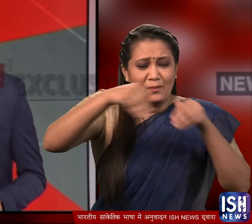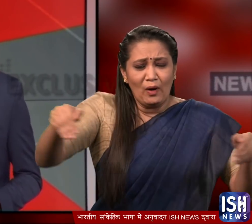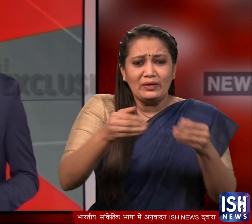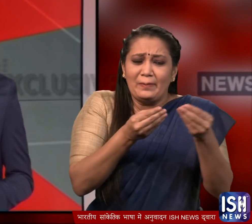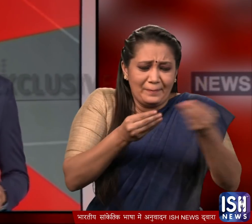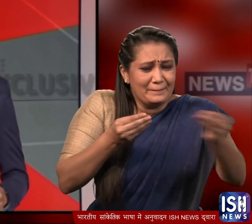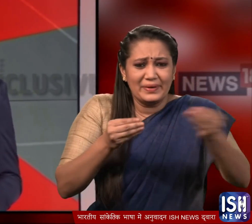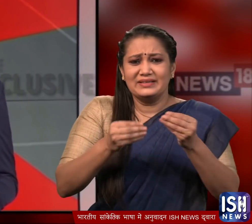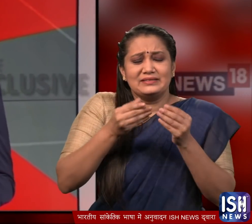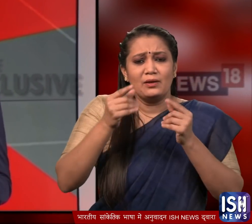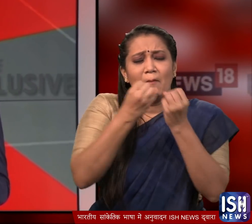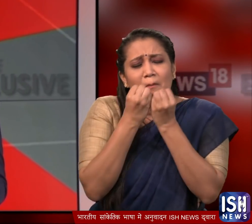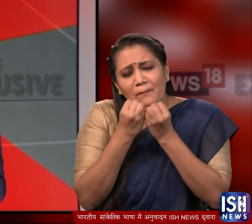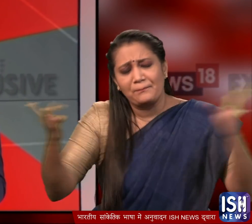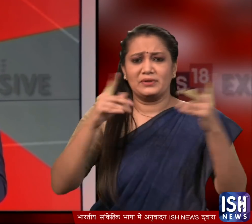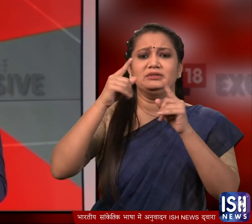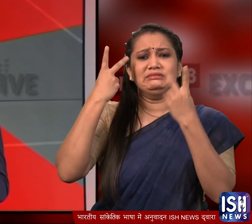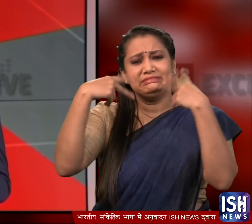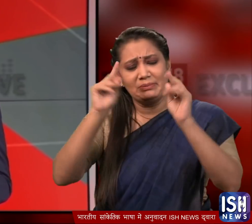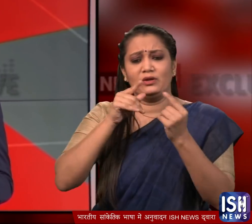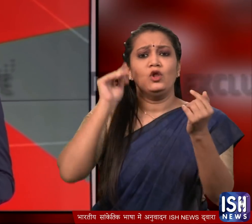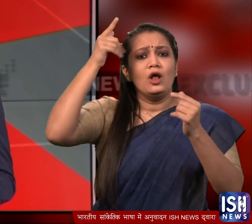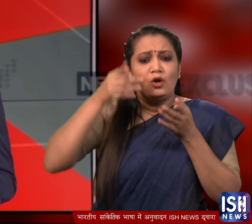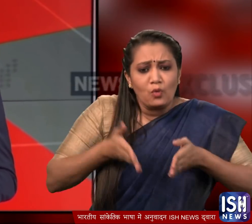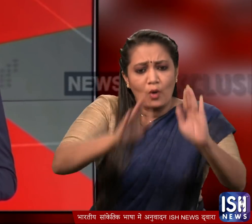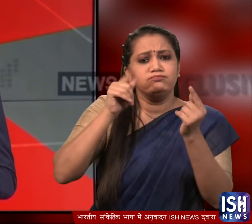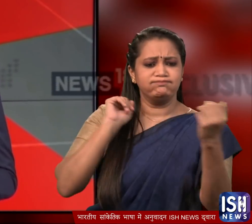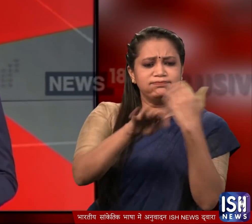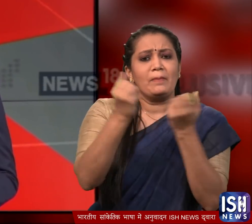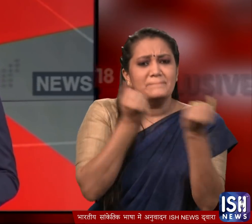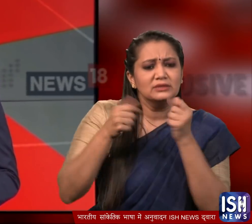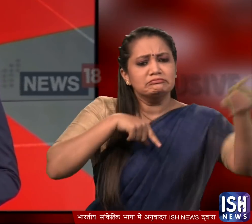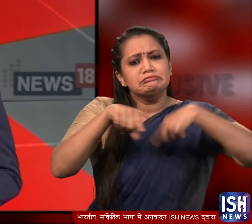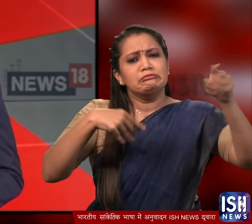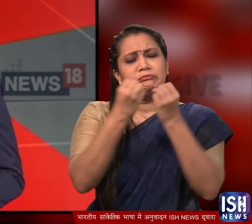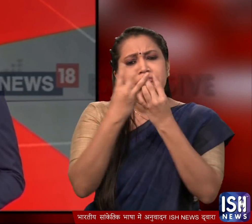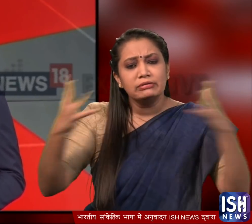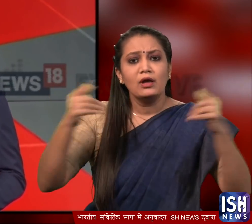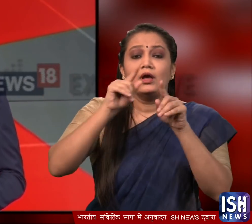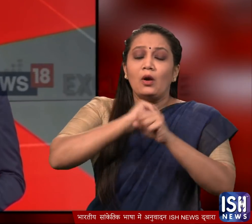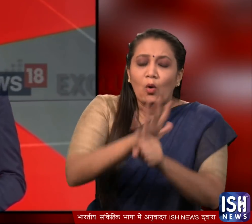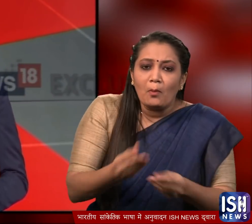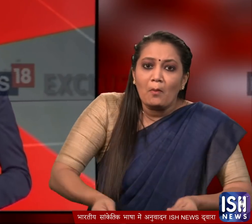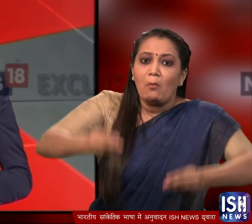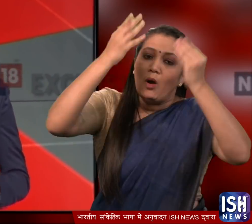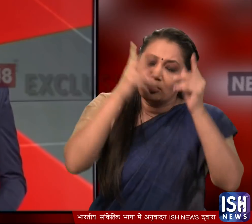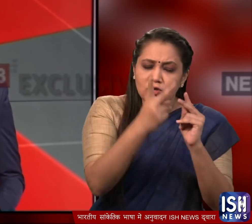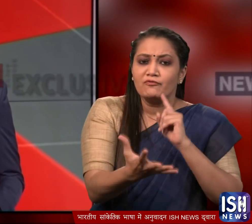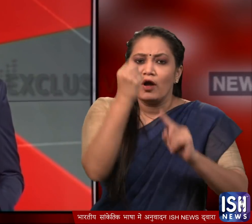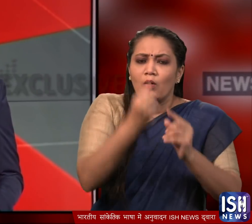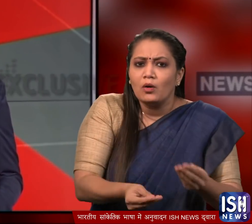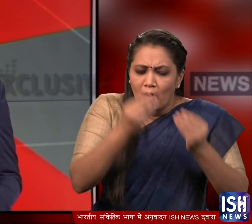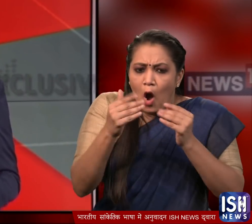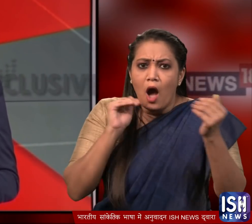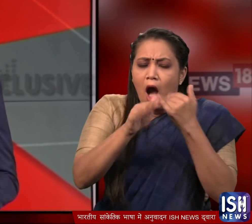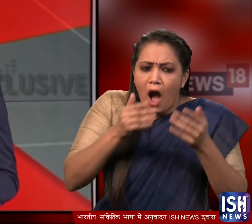गुजरात की सीमा जुड़ी हुई है। वहां सड़क के रास्ते आने जाने वालों की संख्या भी बहुत ज्यादा है। महामारी फैलाने वालों की लिस्ट में सड़क से आने